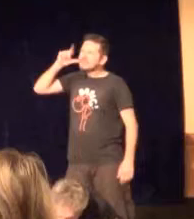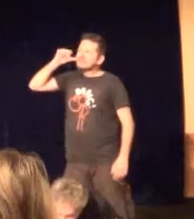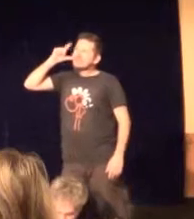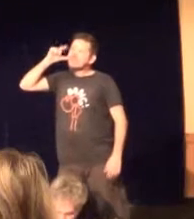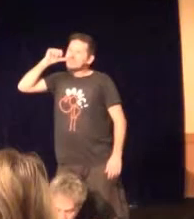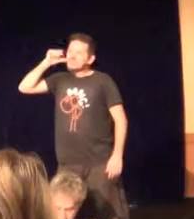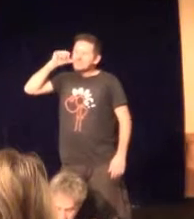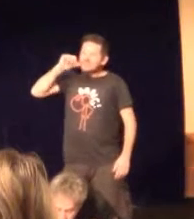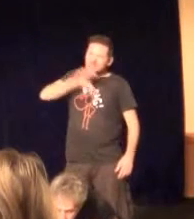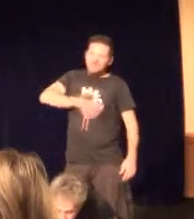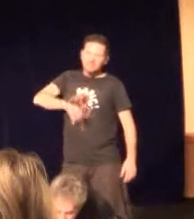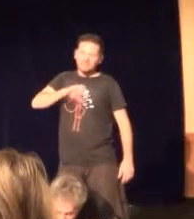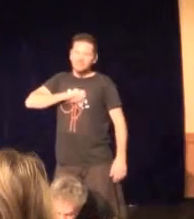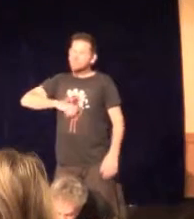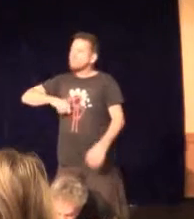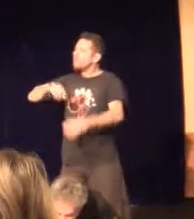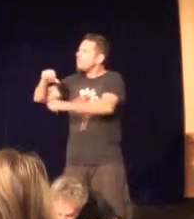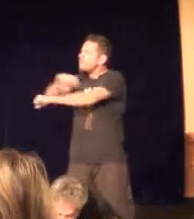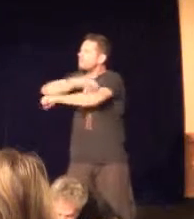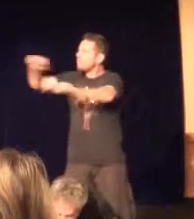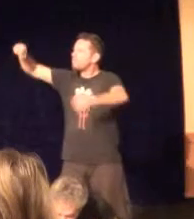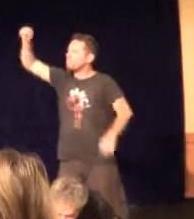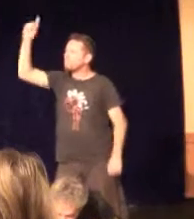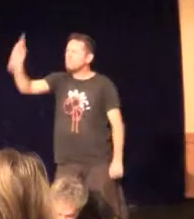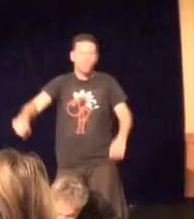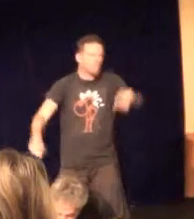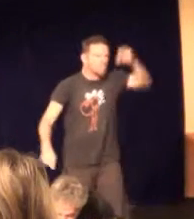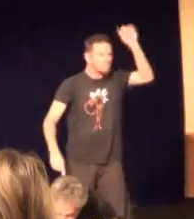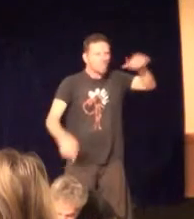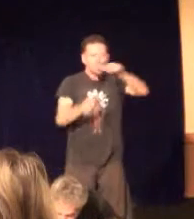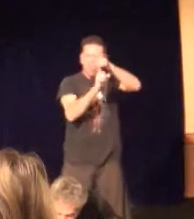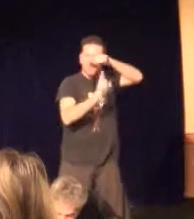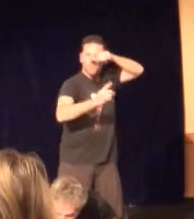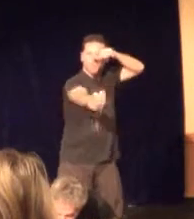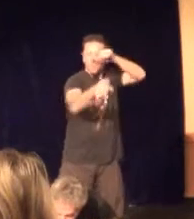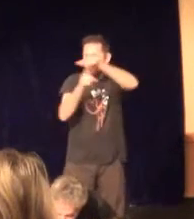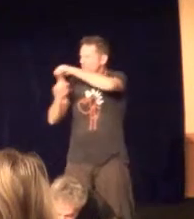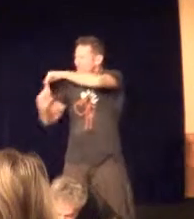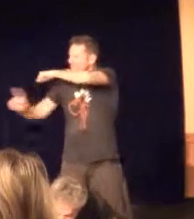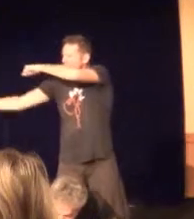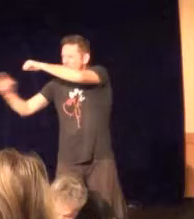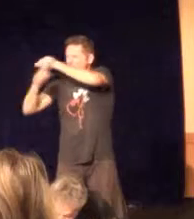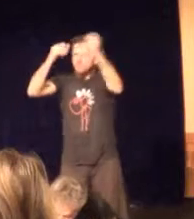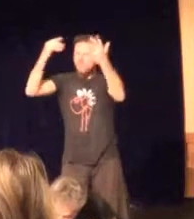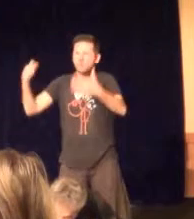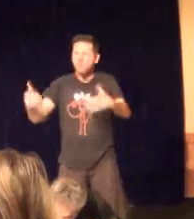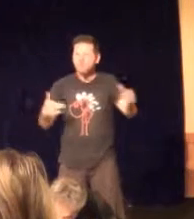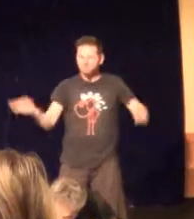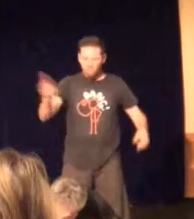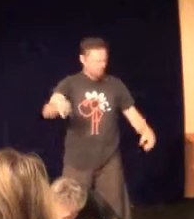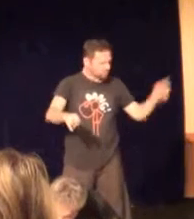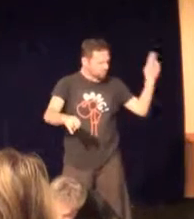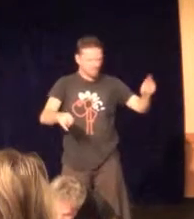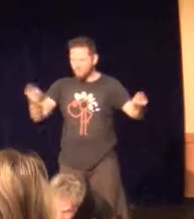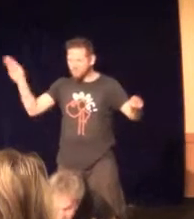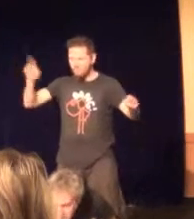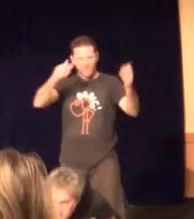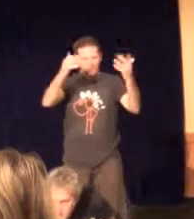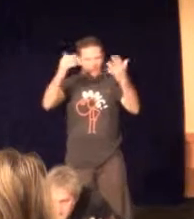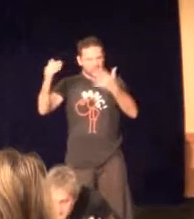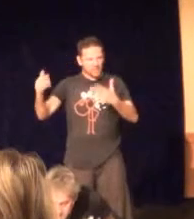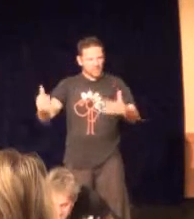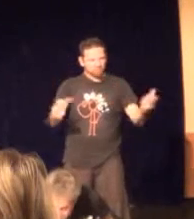J'ai bien essayé de compter des bombes, de compter des missiles, de compter des morts. J'ai bien essayé.